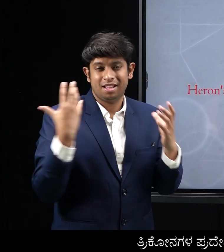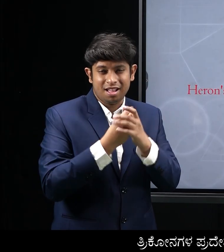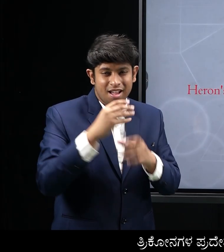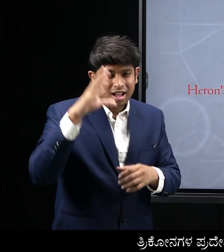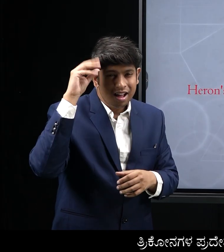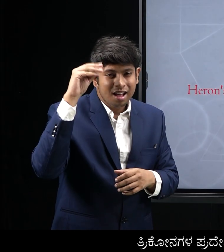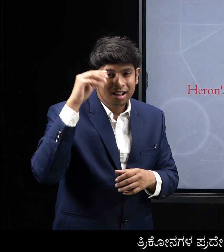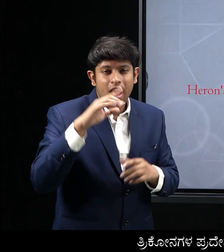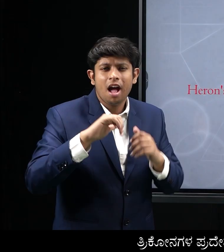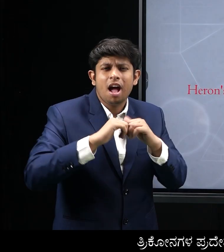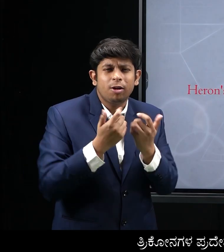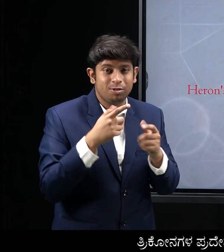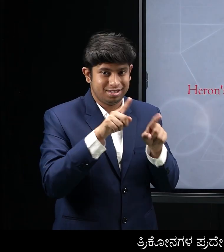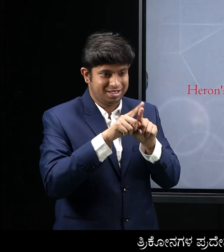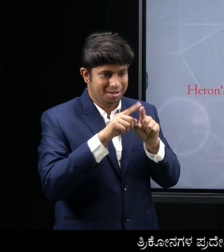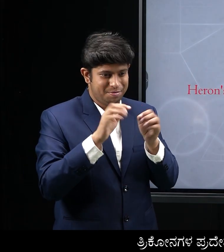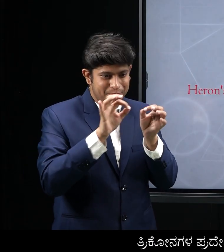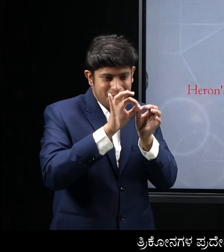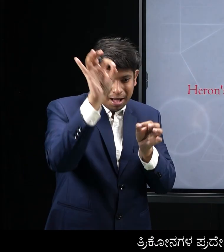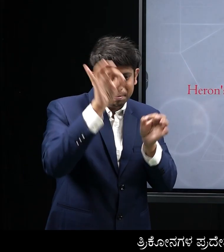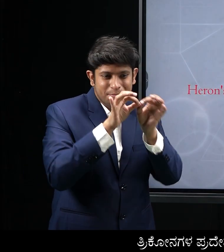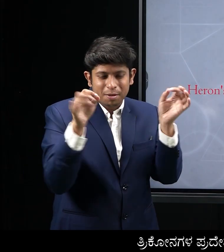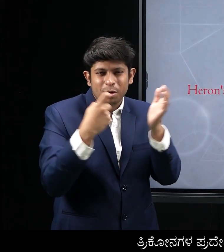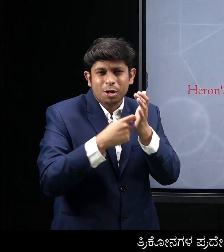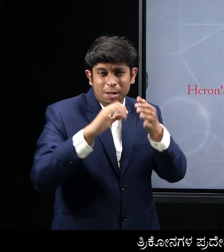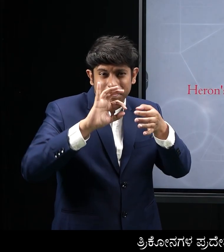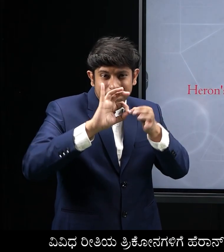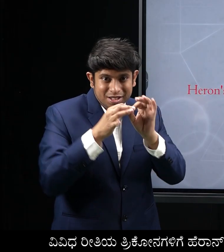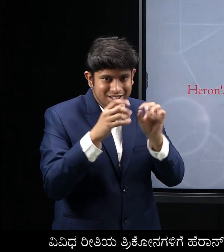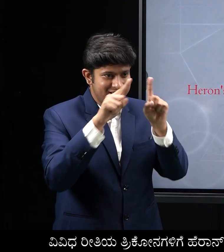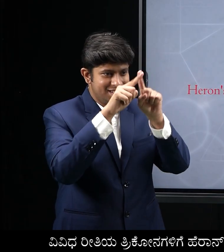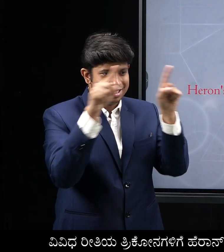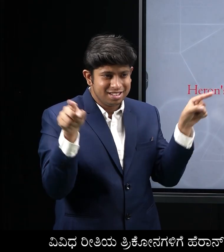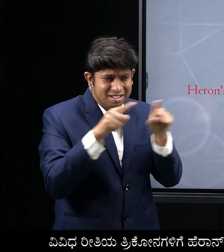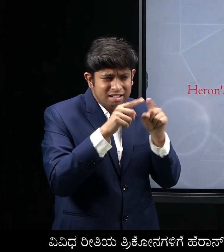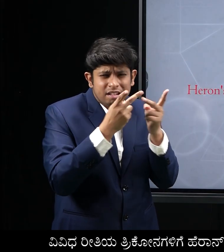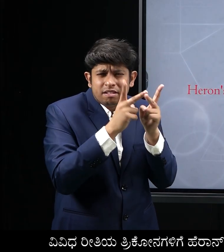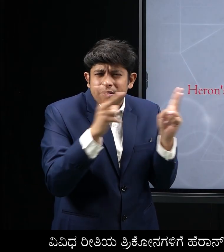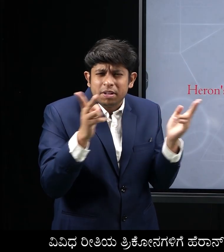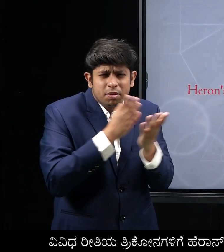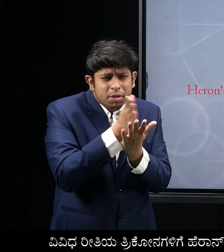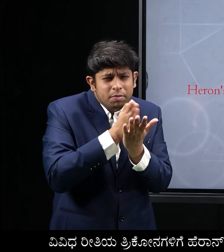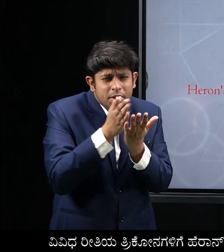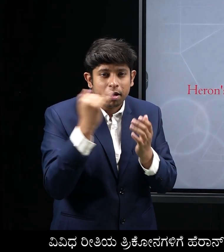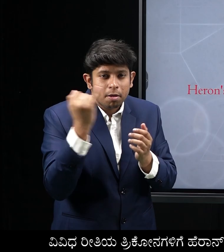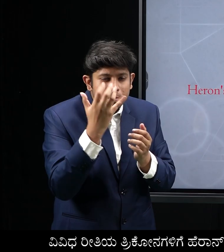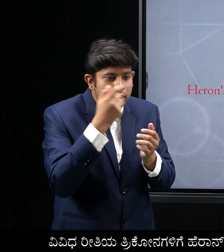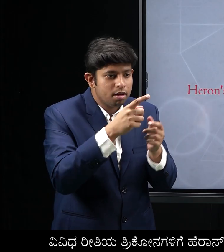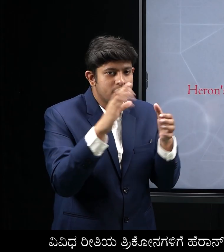ತ್ರಿಕೋನಗಳ ಪ್ರದೇಶವನ್ನು ಕಂಡುಹಿಡಿಯುವ ಅಮೂಲ್ಯ ಸಾಧನ. ವಿವಿಧ ರೀತಿಯ ತ್ರಿಕೋನಗಳಿಗೆ ಹೆರಾನ್ ಸೂತ್ರವನ್ನು